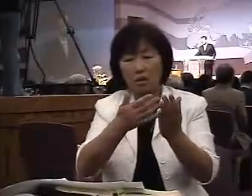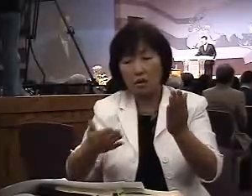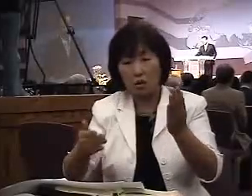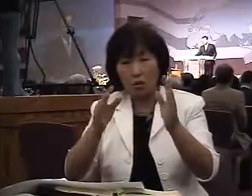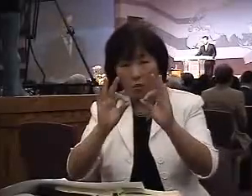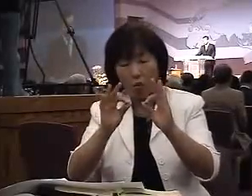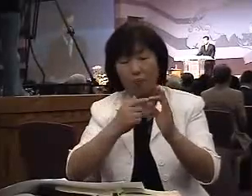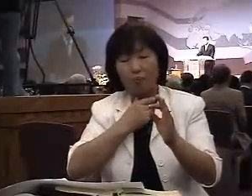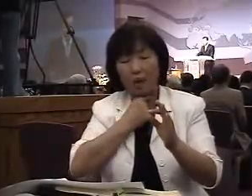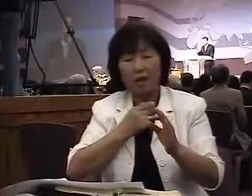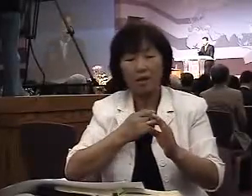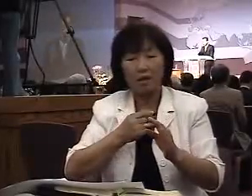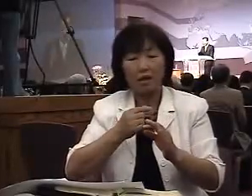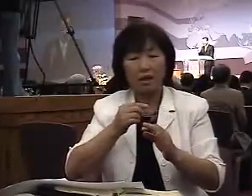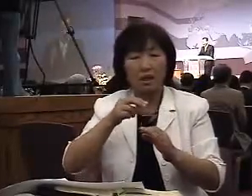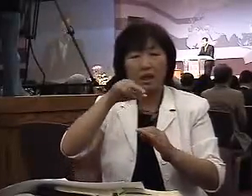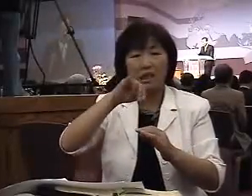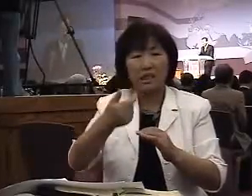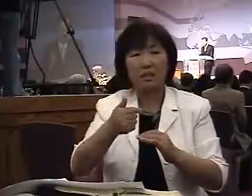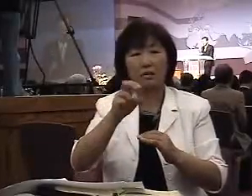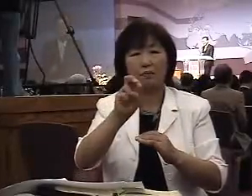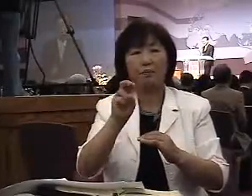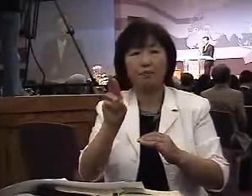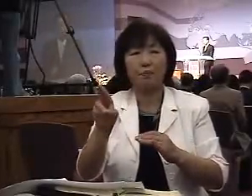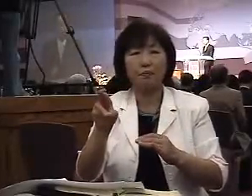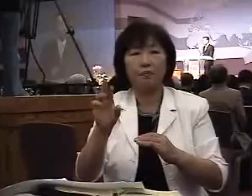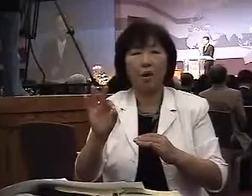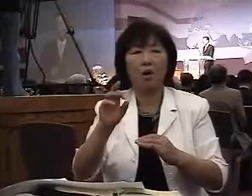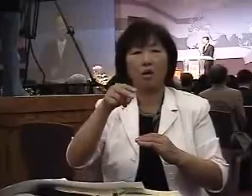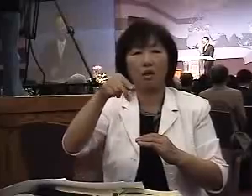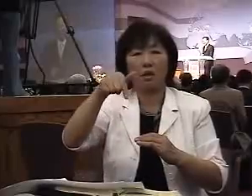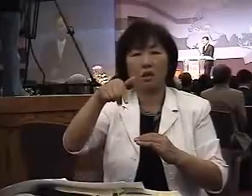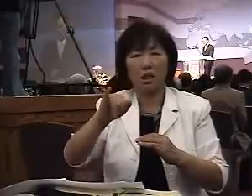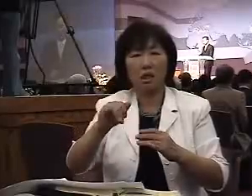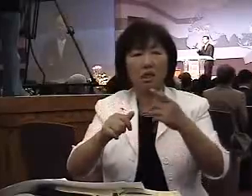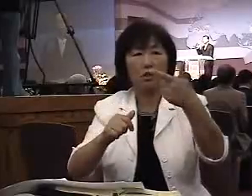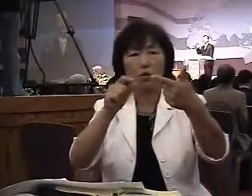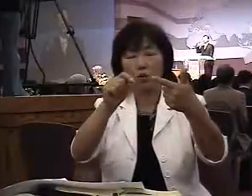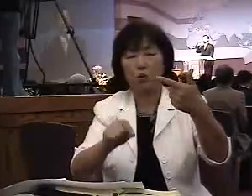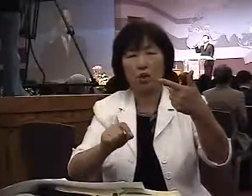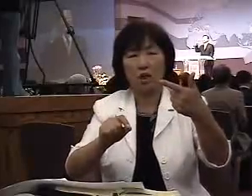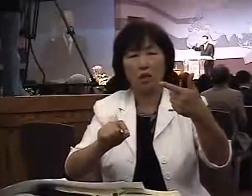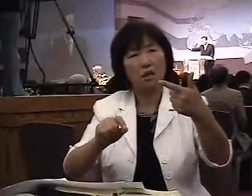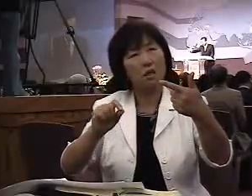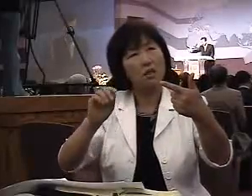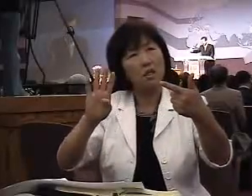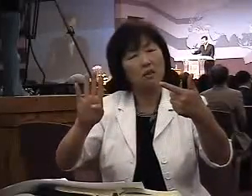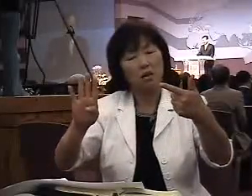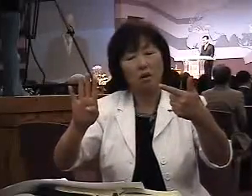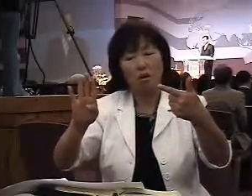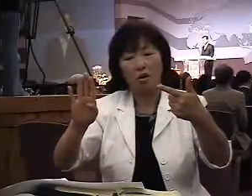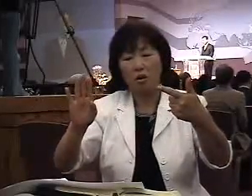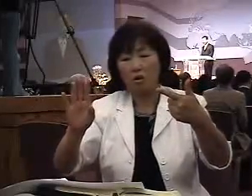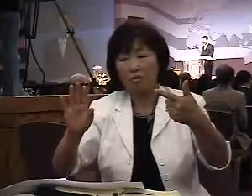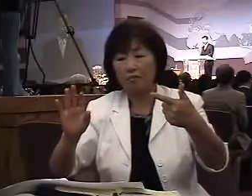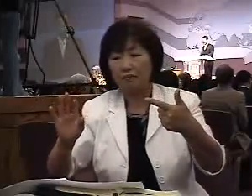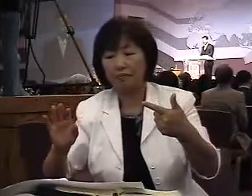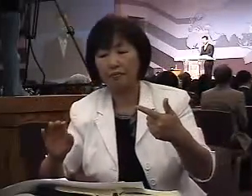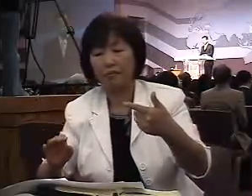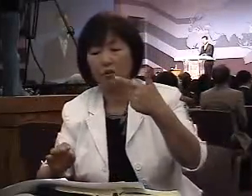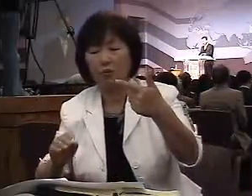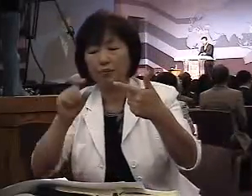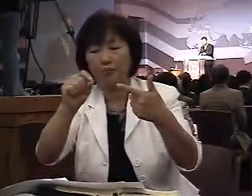싶습니다. 먼저 신명기 6장 4절과 5절의 말씀을 보면 하나님께서 구약의 대계명을 말씀해